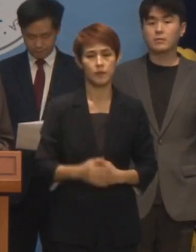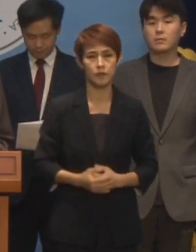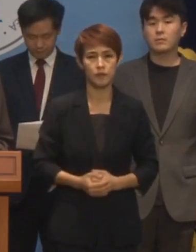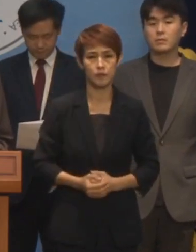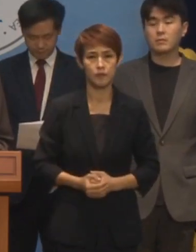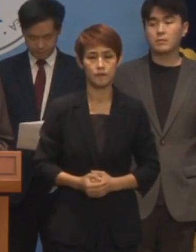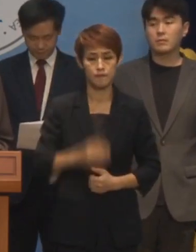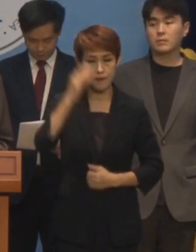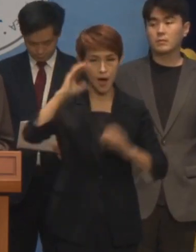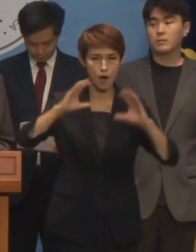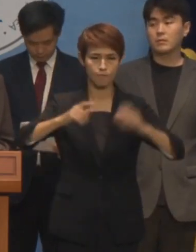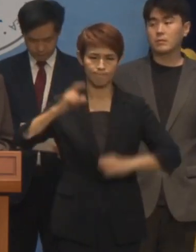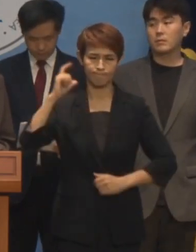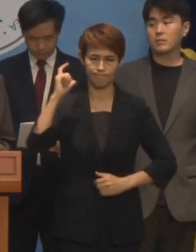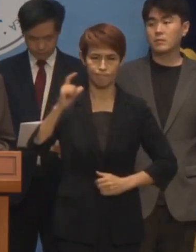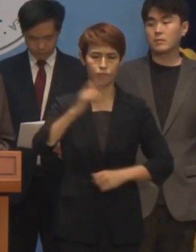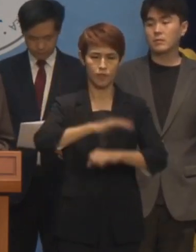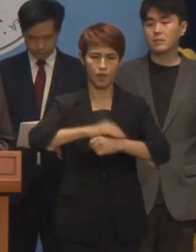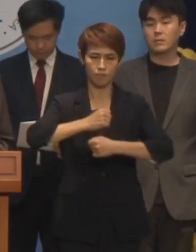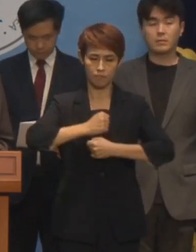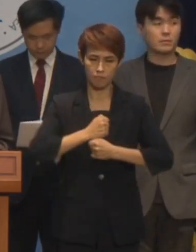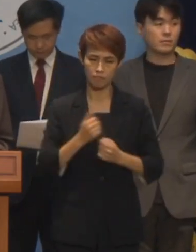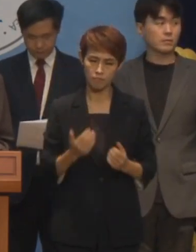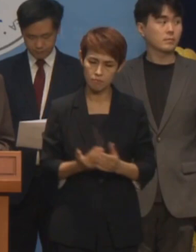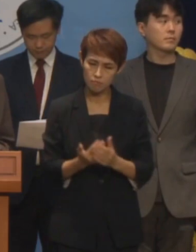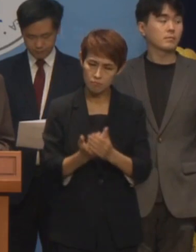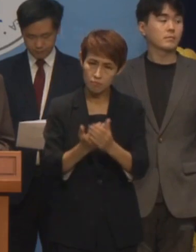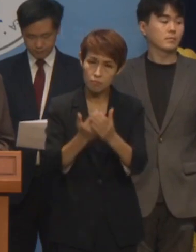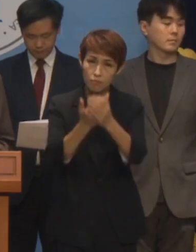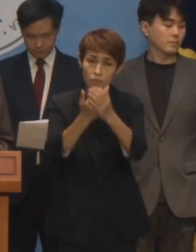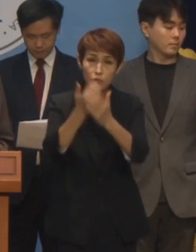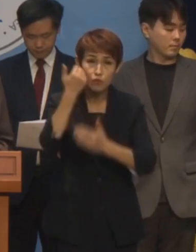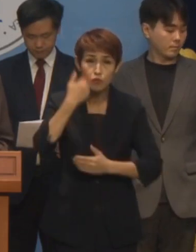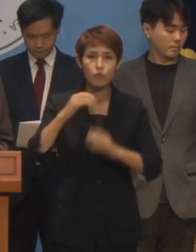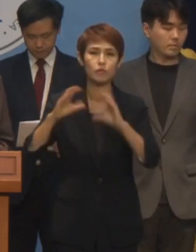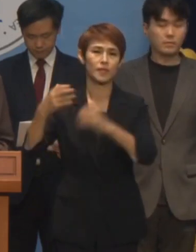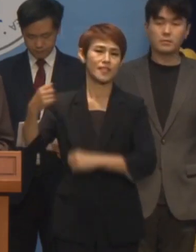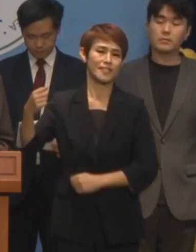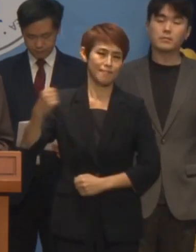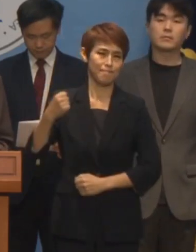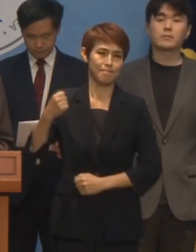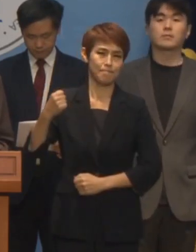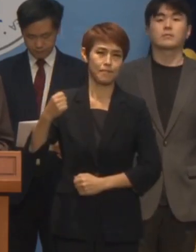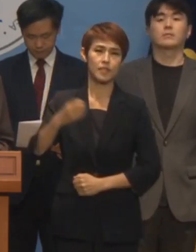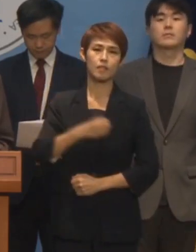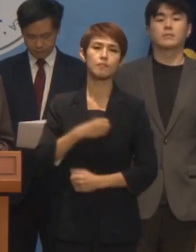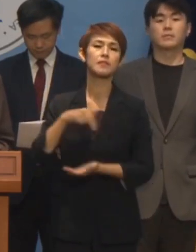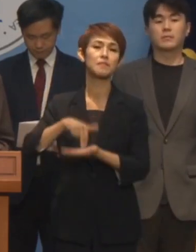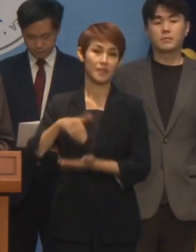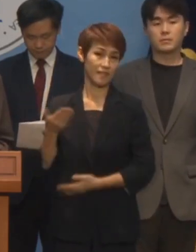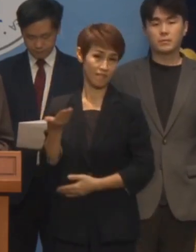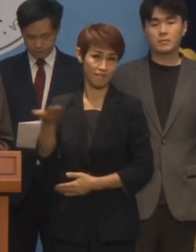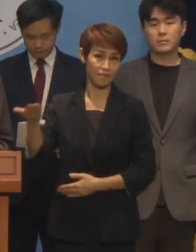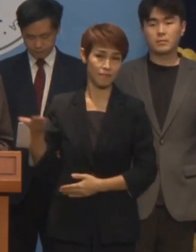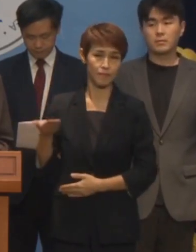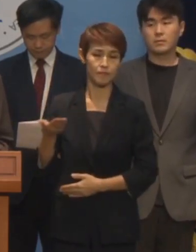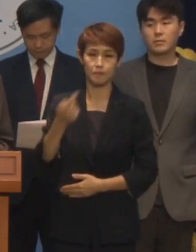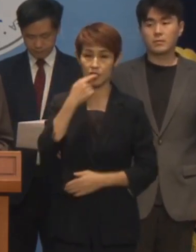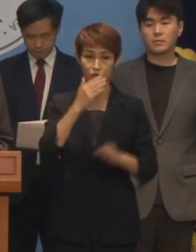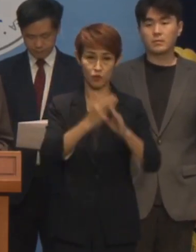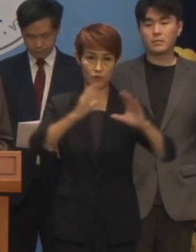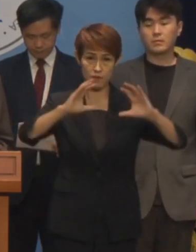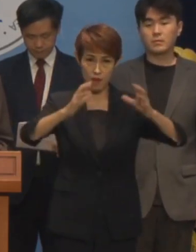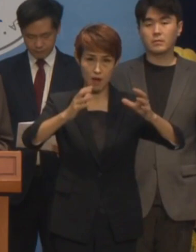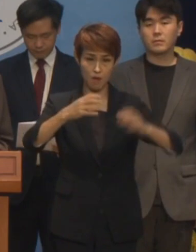대한민국을 굳건히 지켜왔고 발전시켜온 국민의힘 열성당원으로서 민주공화국의